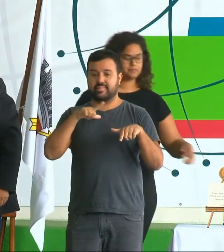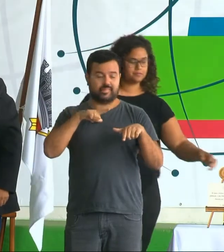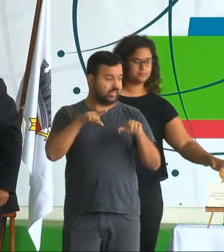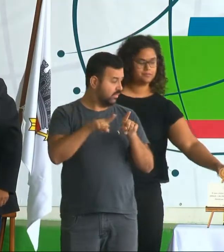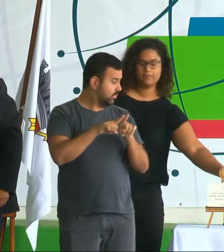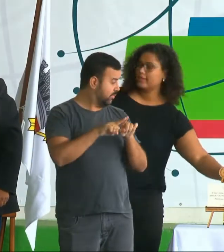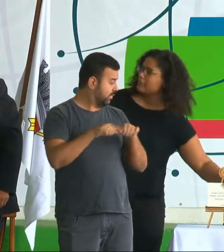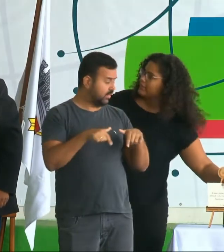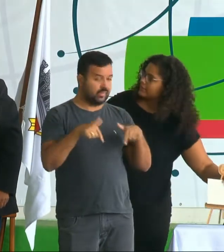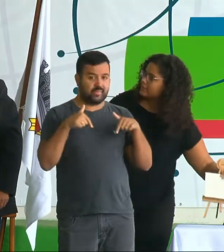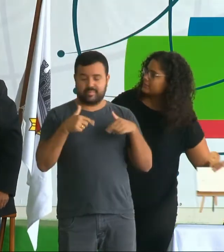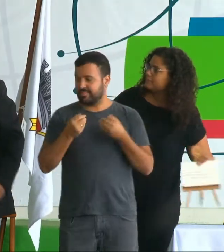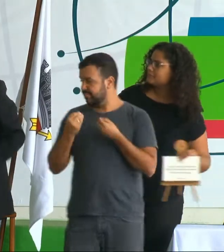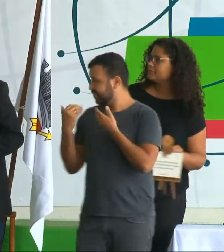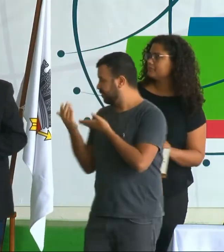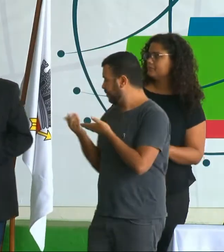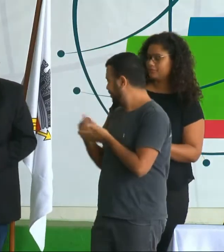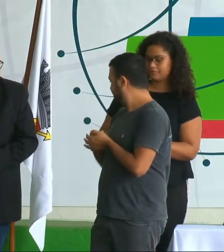Pronto.